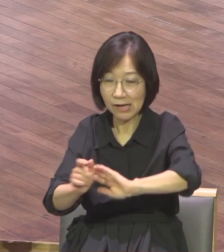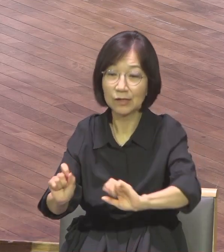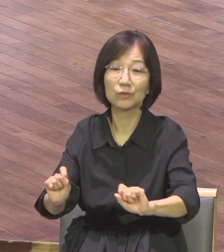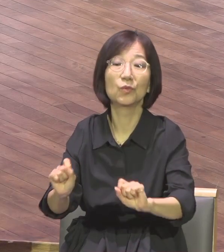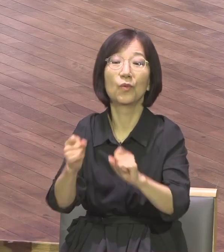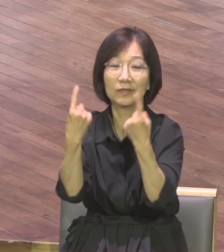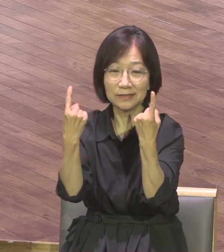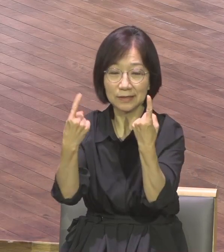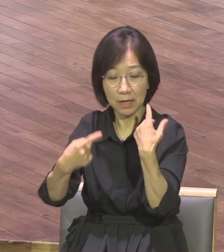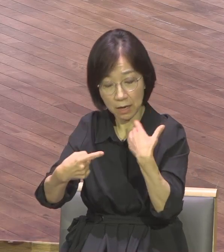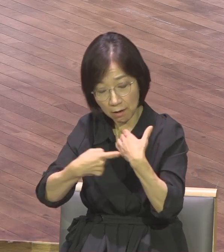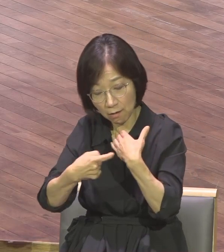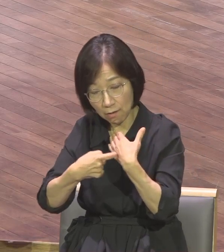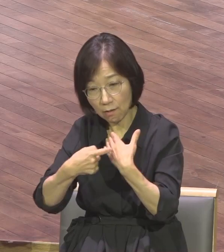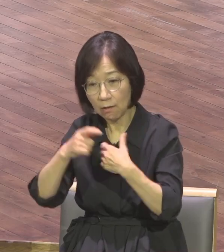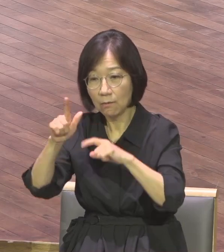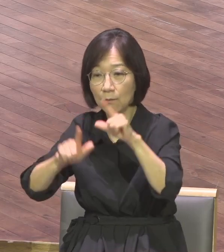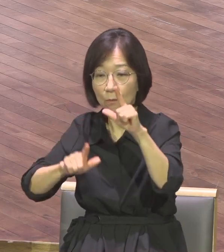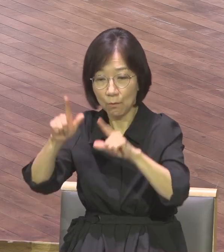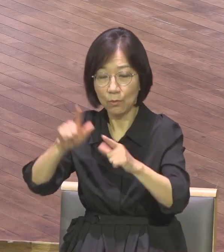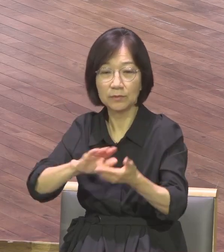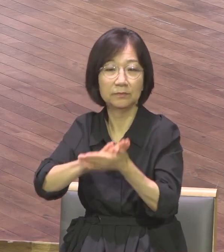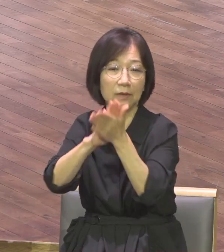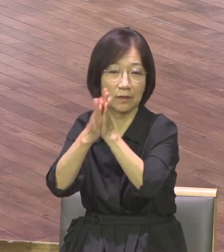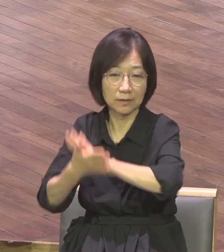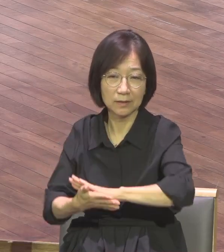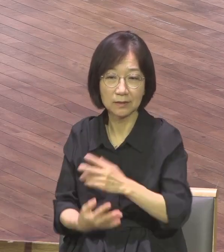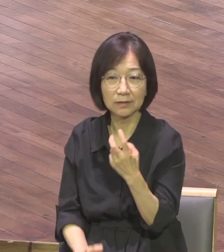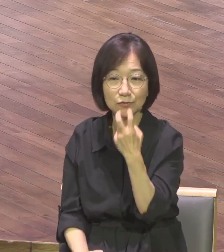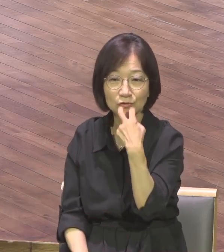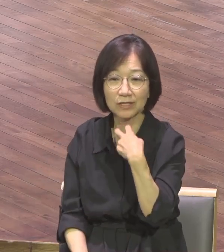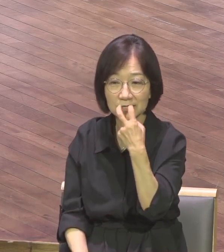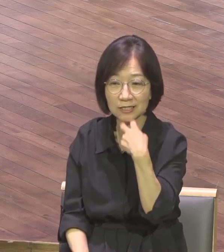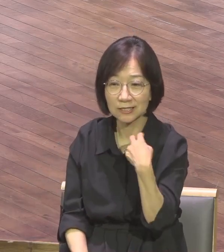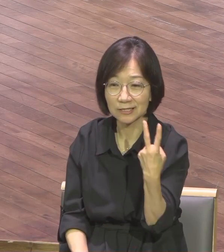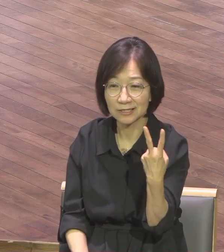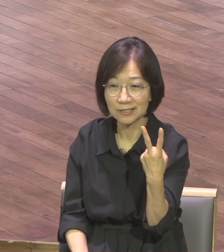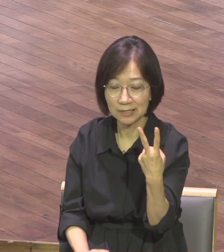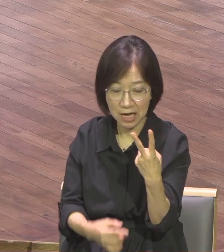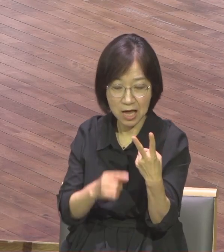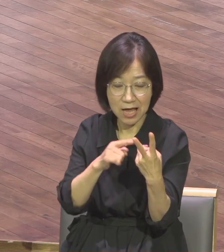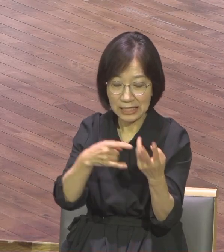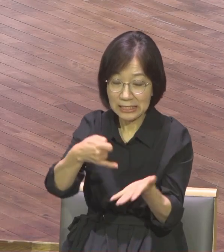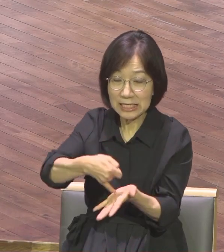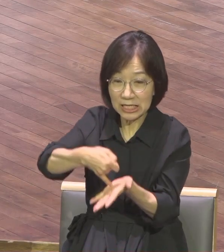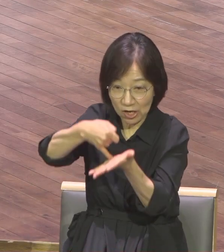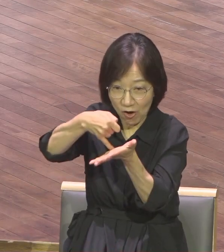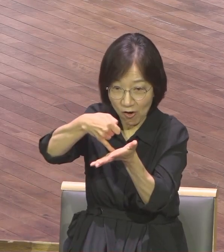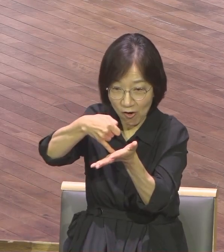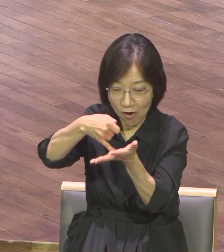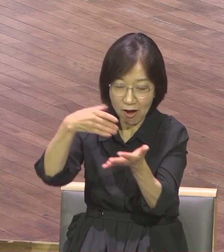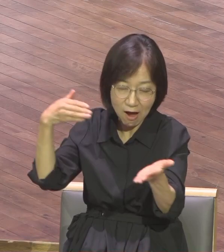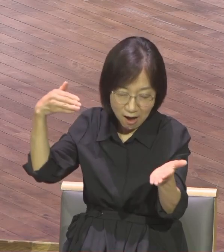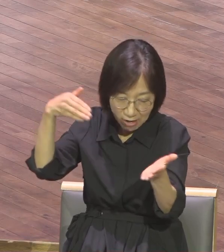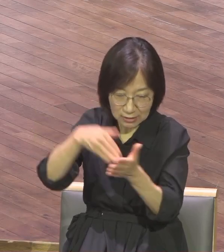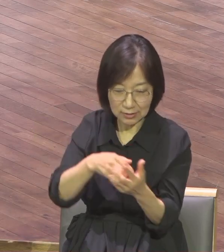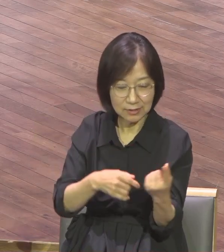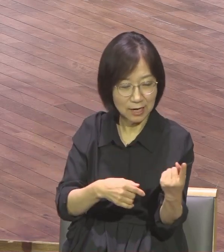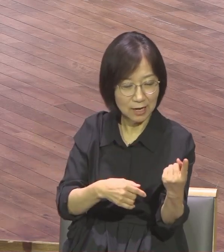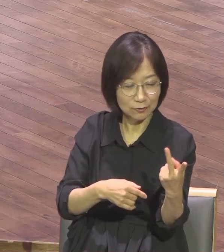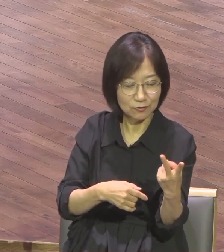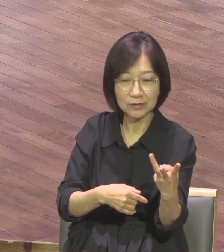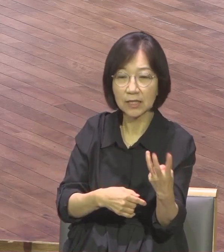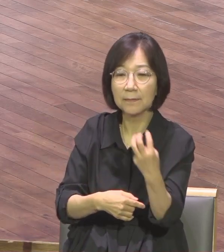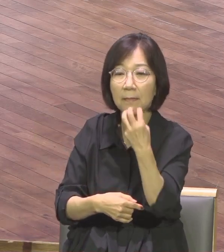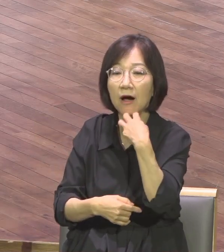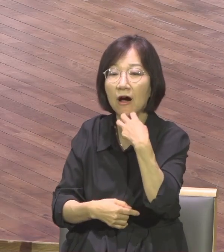외적으로 나타나는 실제적인 생활의 변화, 인격의 변화까지 포함됩니다. 생활 변화, 인격